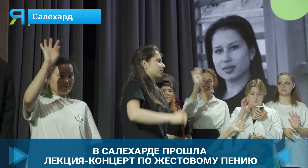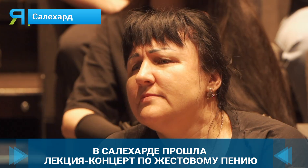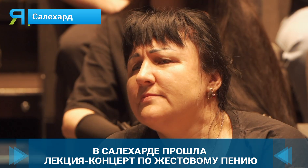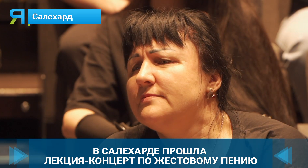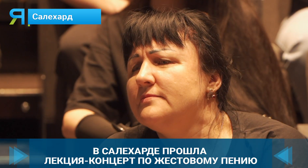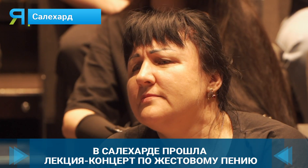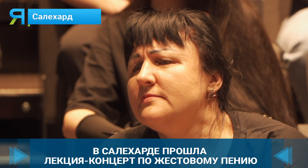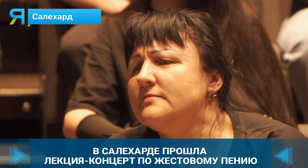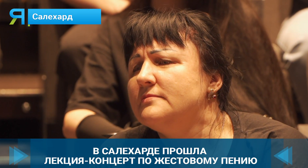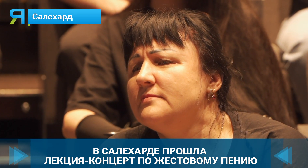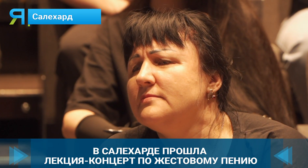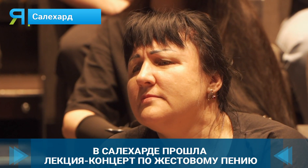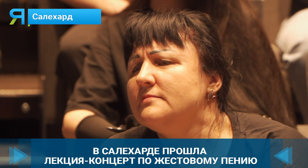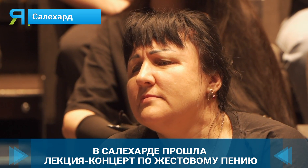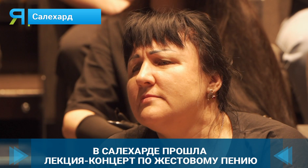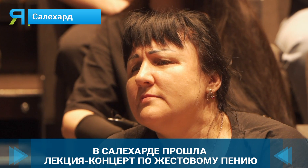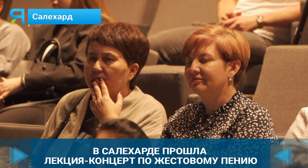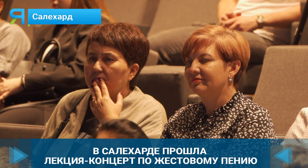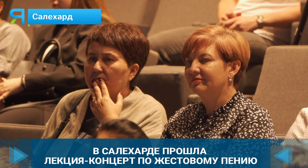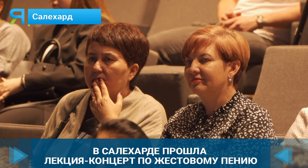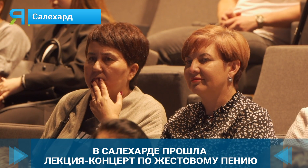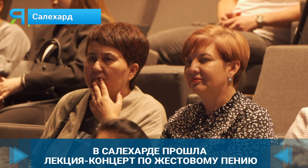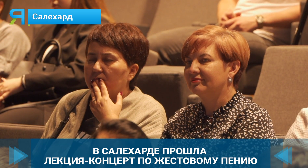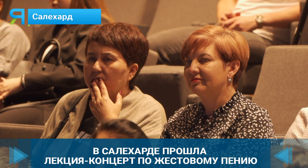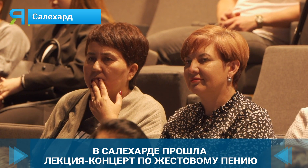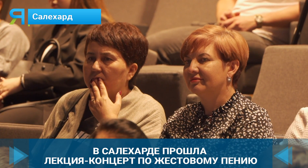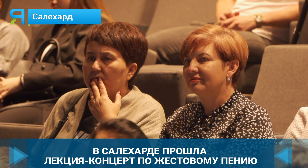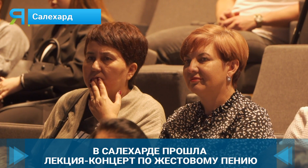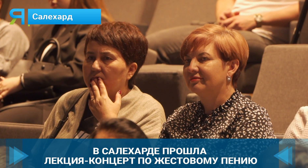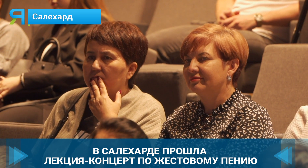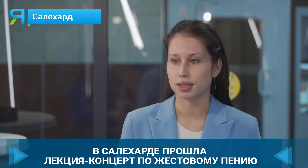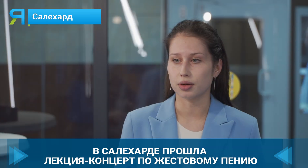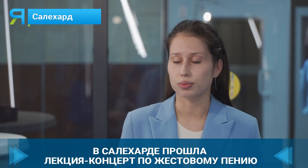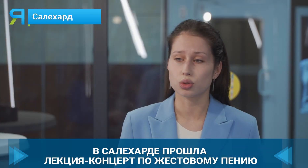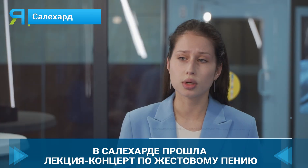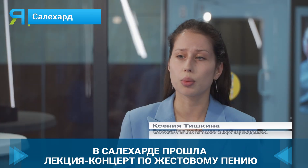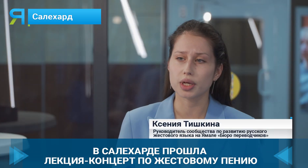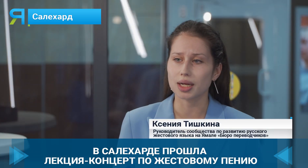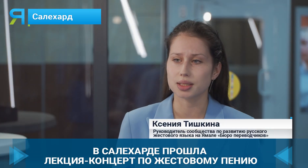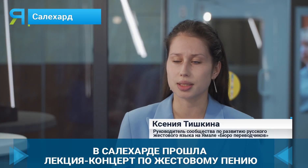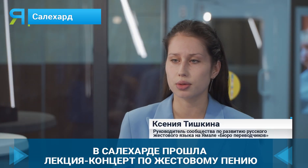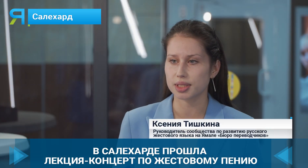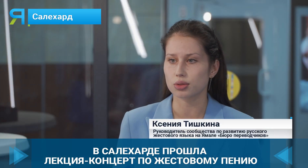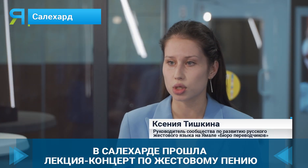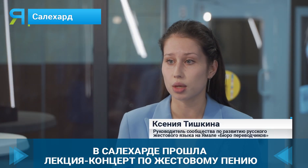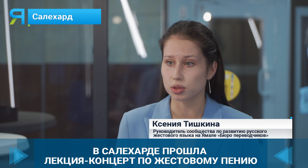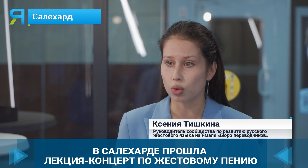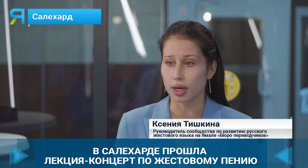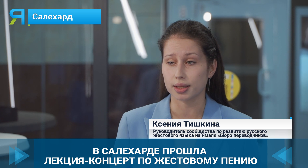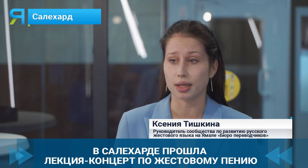жестового языка и популяризацией его среди слышащей части ямальцев. Жестовый язык – это не только коммуникация среди людей с нарушением слуха. Это такой